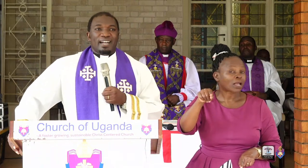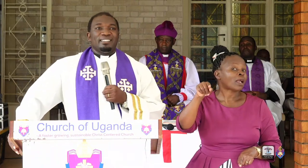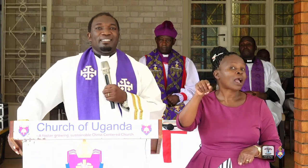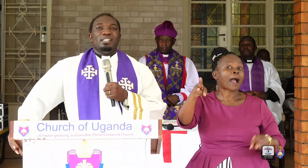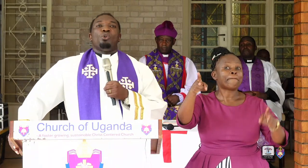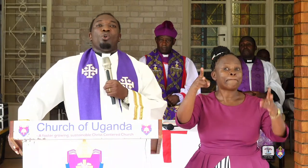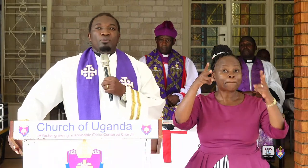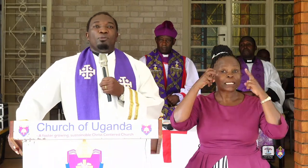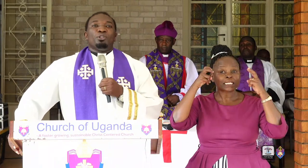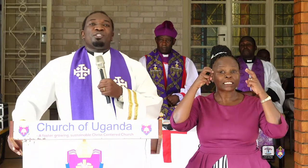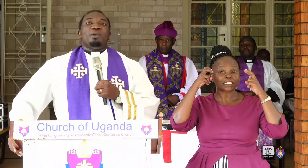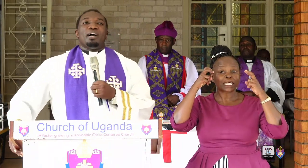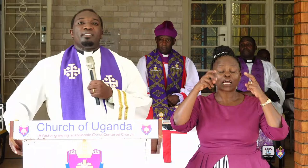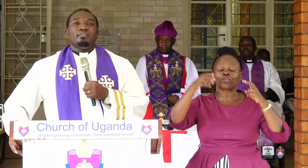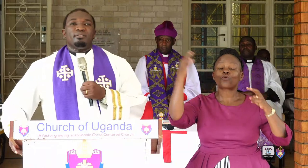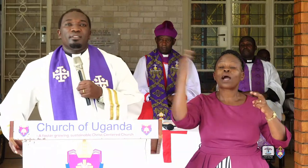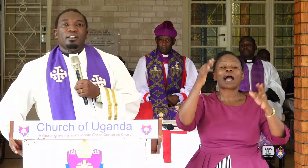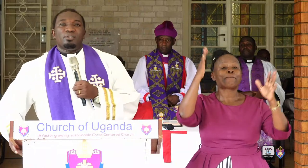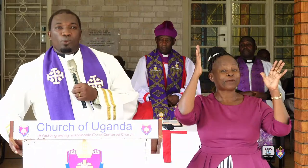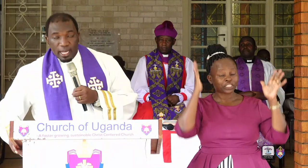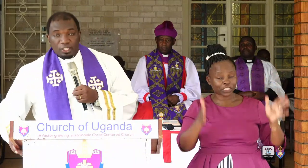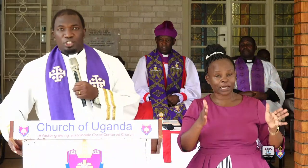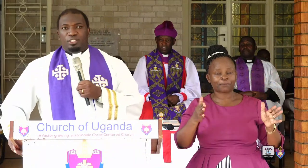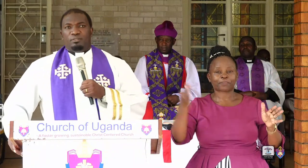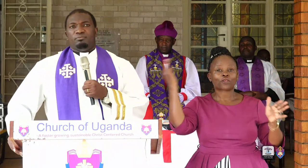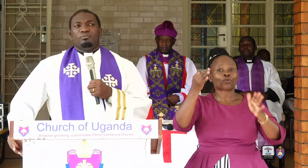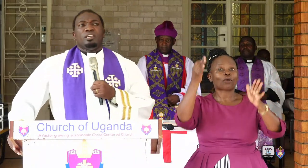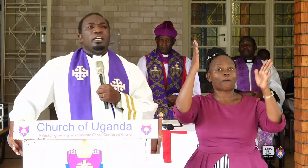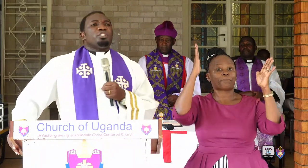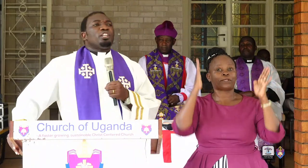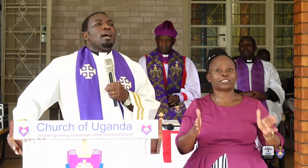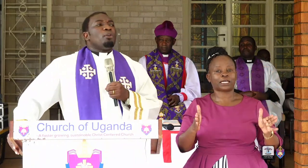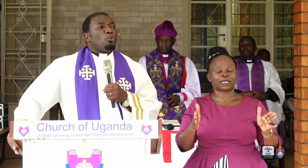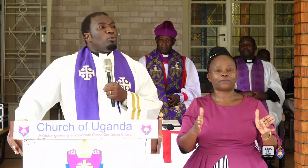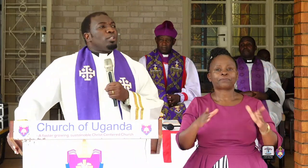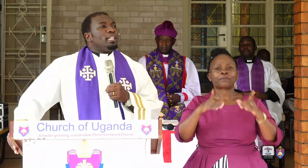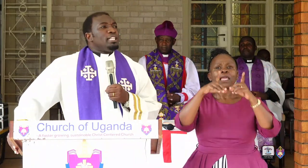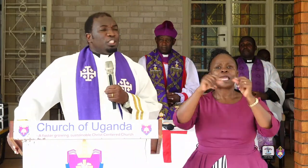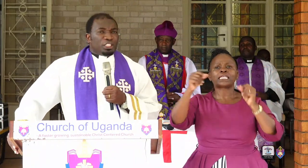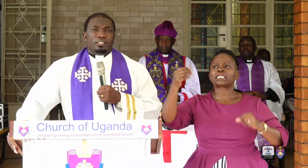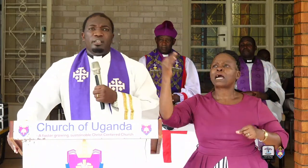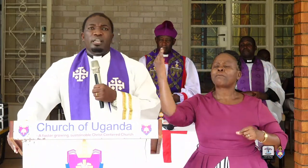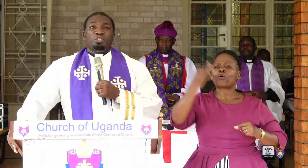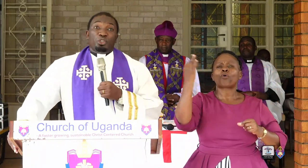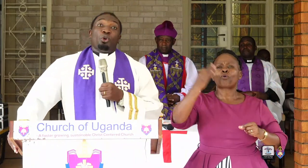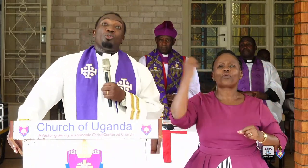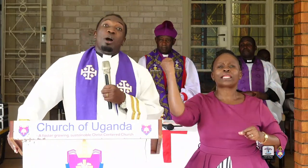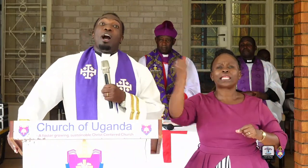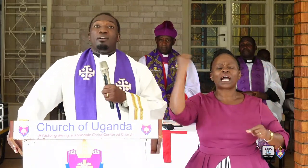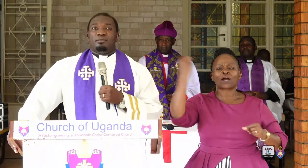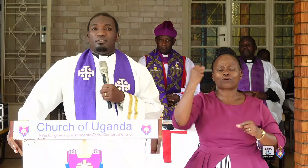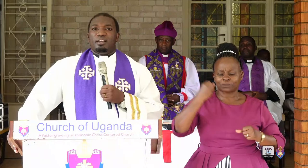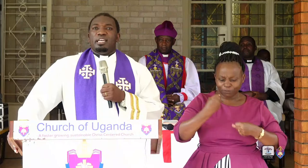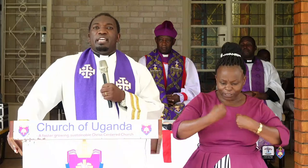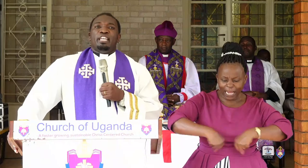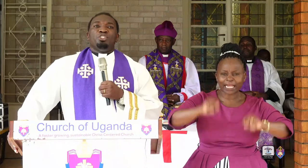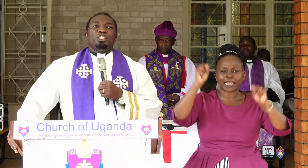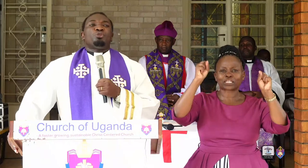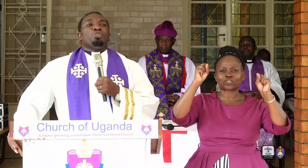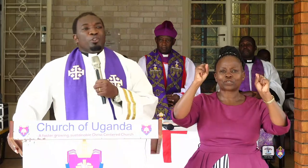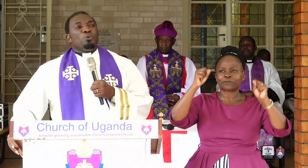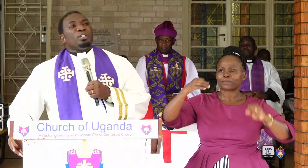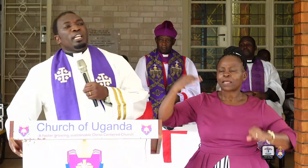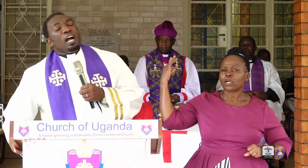ampuliriza, oli mubuulizi waki? Wa njiri. Ekigambo kubuulira njiri kikolwa.